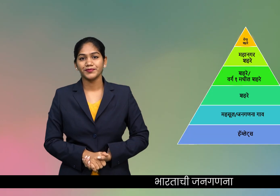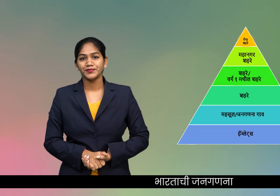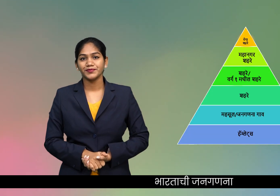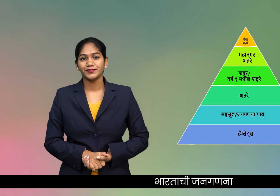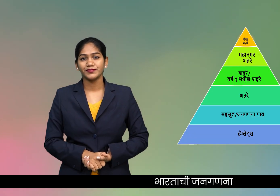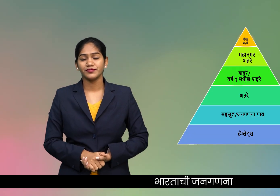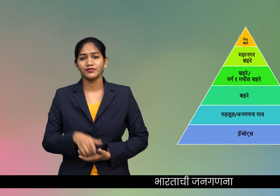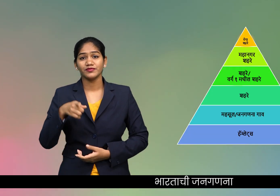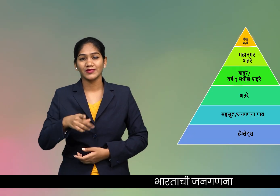भारताची जनगणना